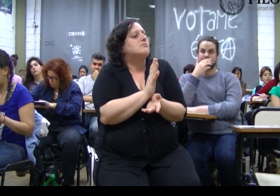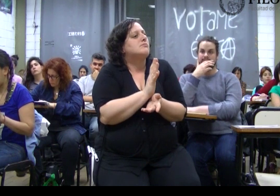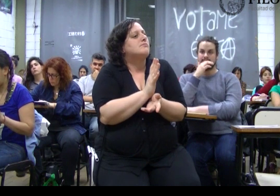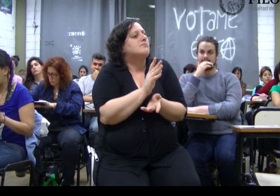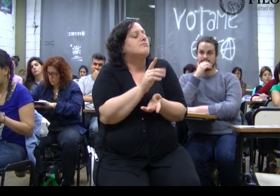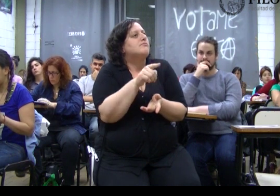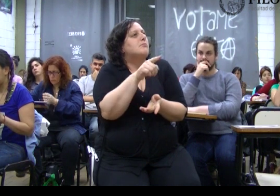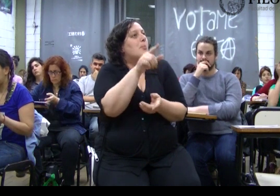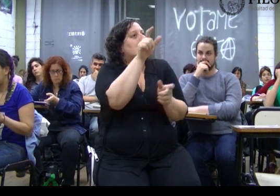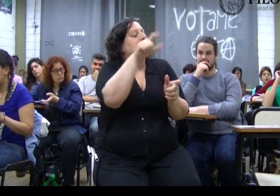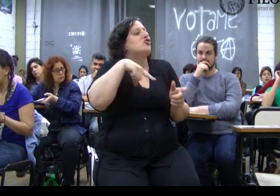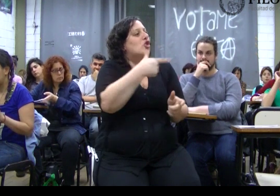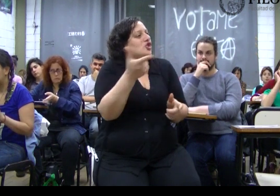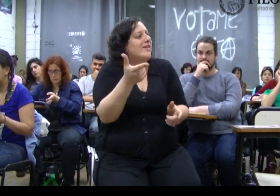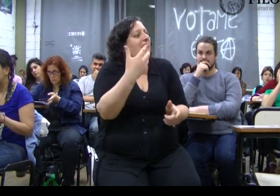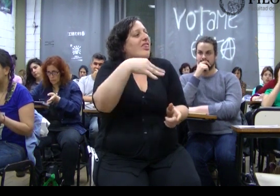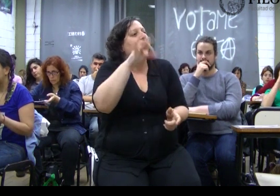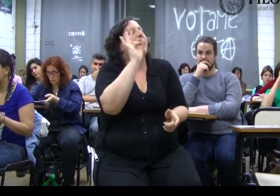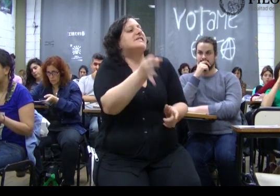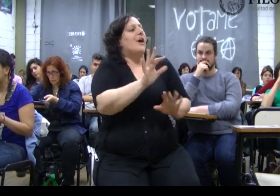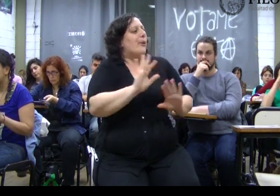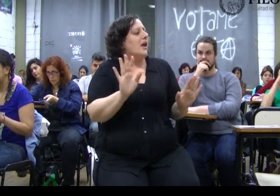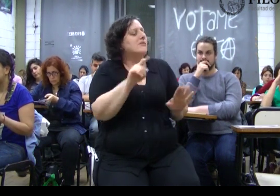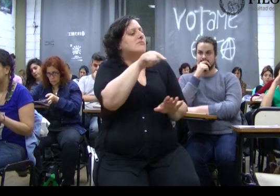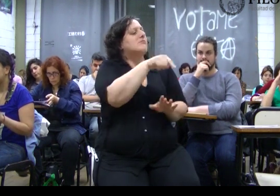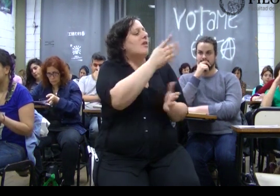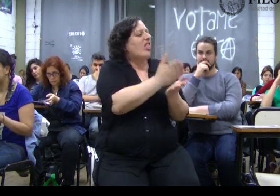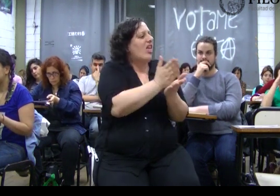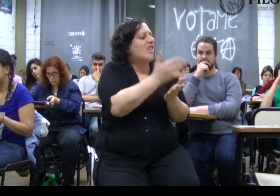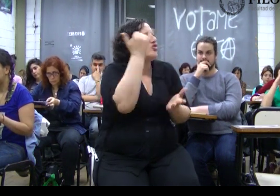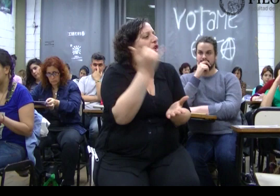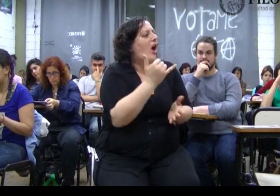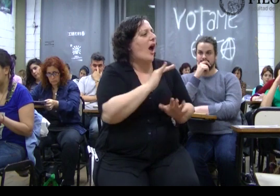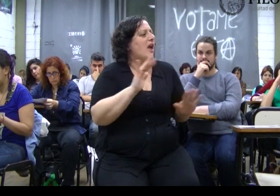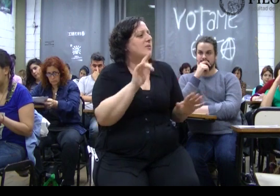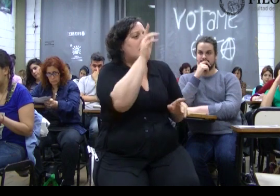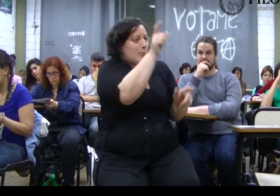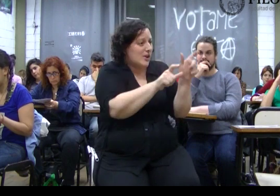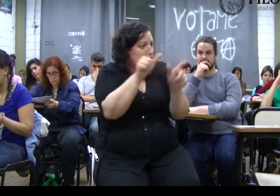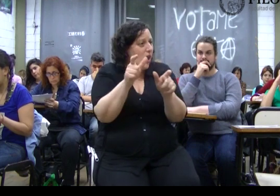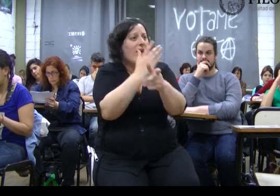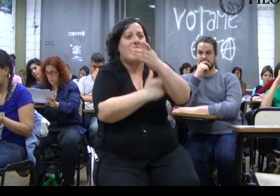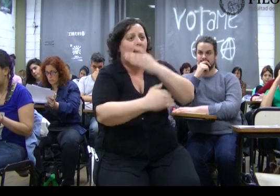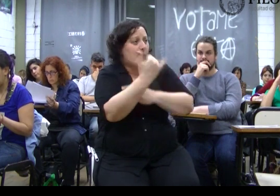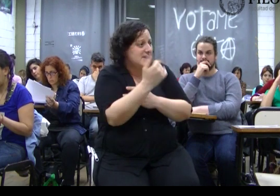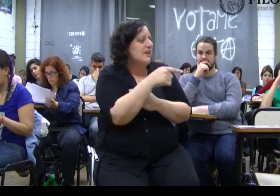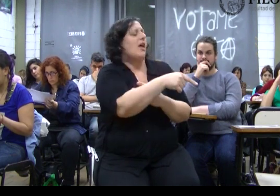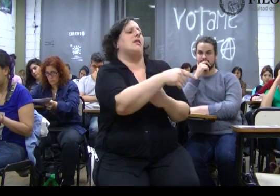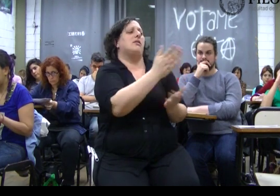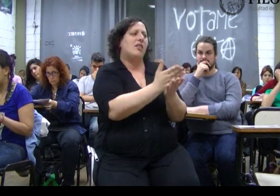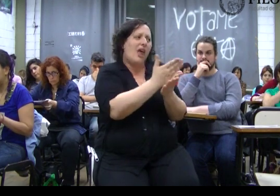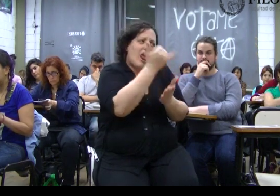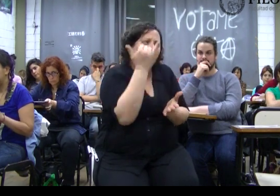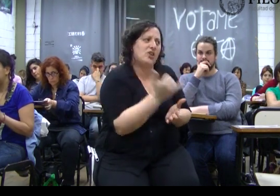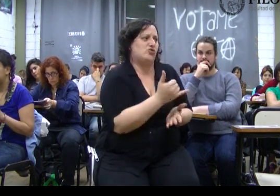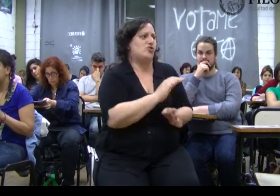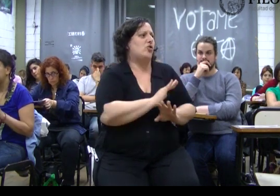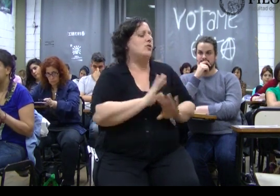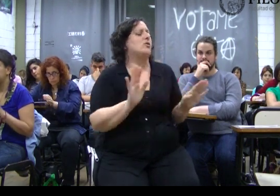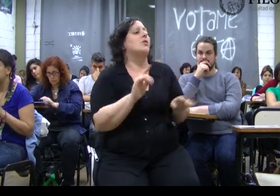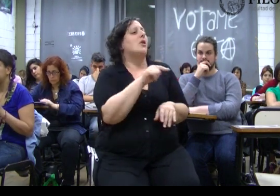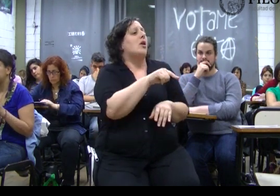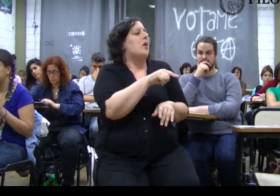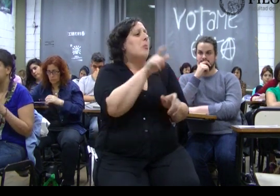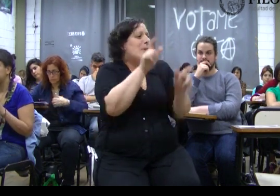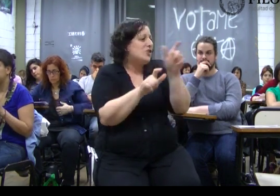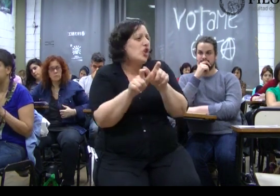estos derechos que pueden ser realmente ejercidos por todos, todas y todes, incluidas las personas